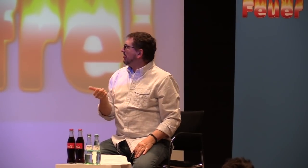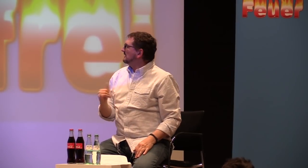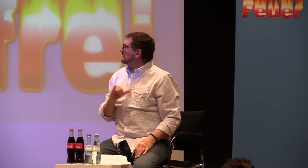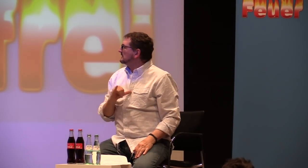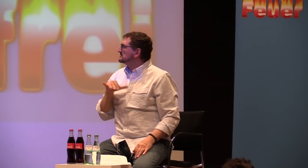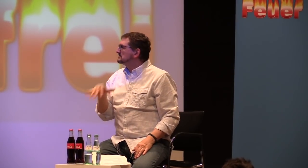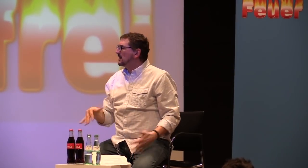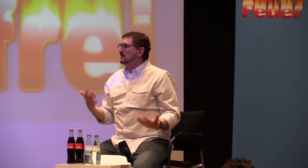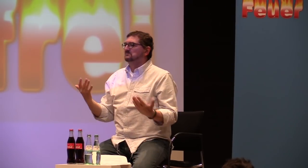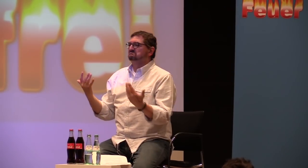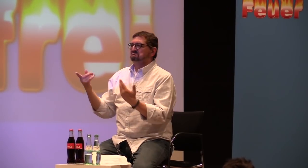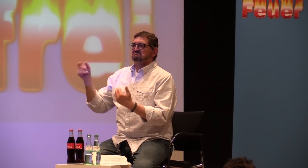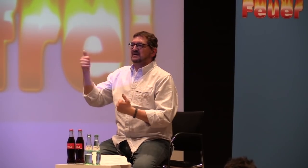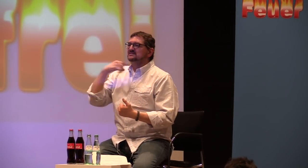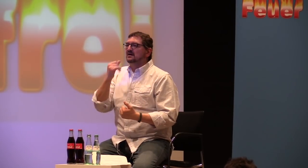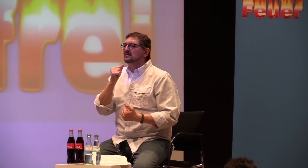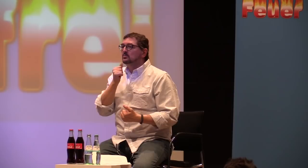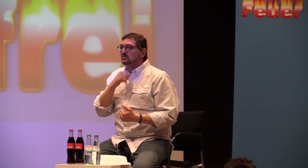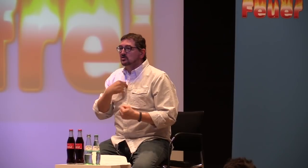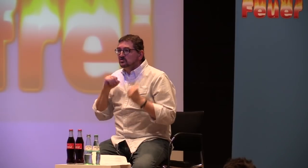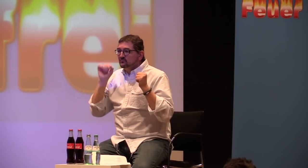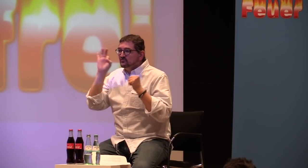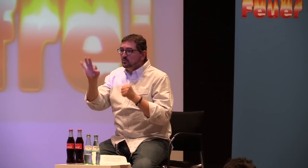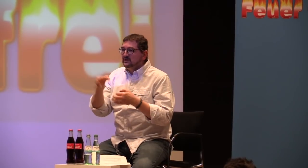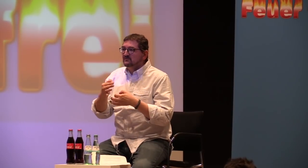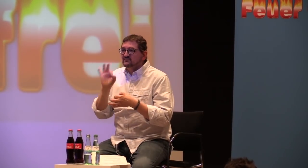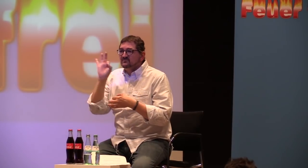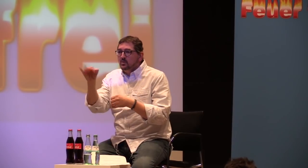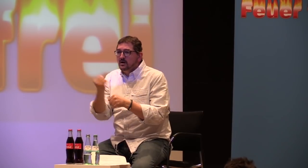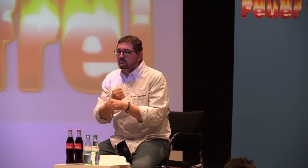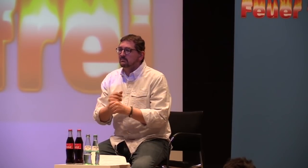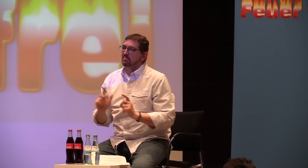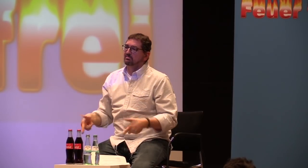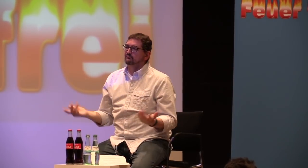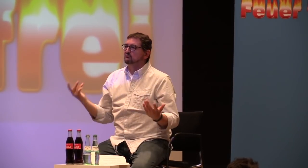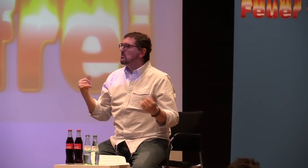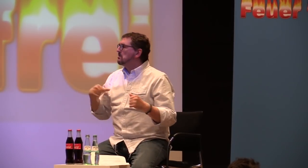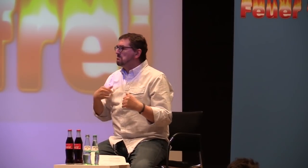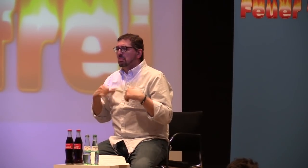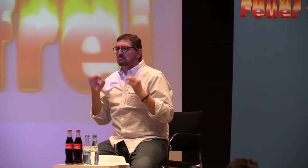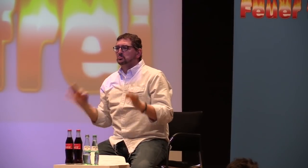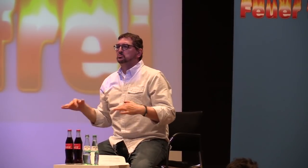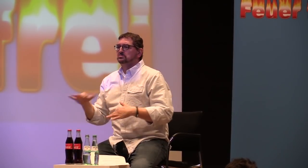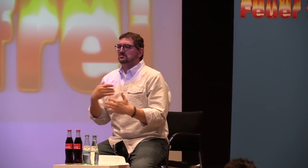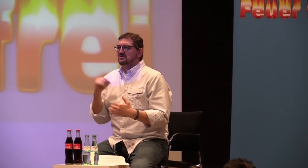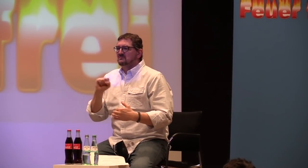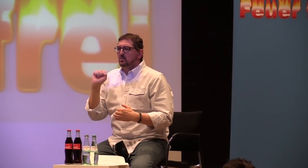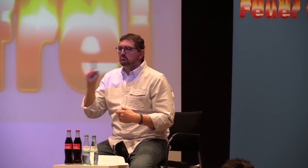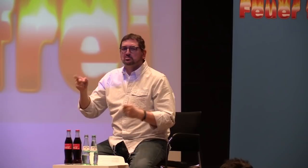tun, aber die junge Generation steht da nicht so hinter. Er kann die Leute nicht dazu bringen, mitzumachen. Die jungen